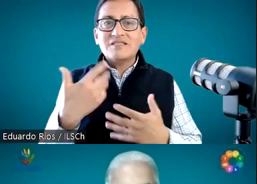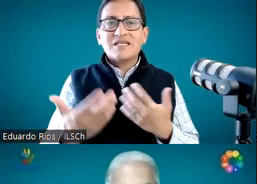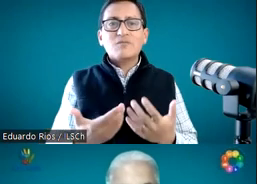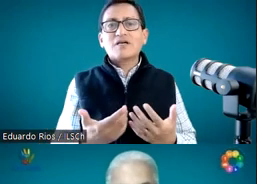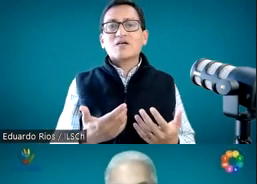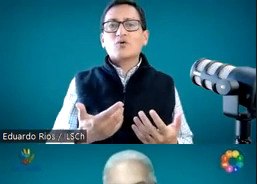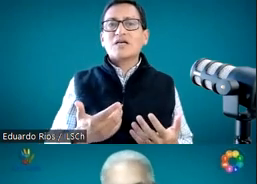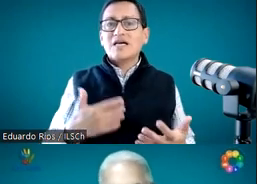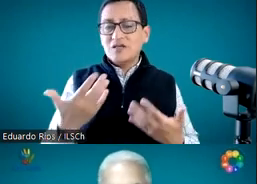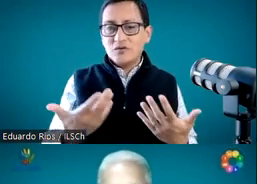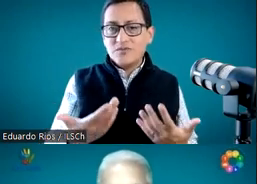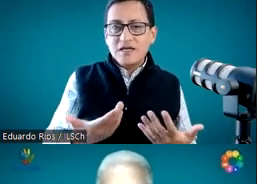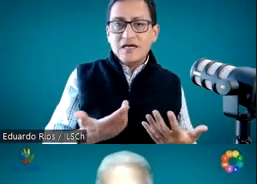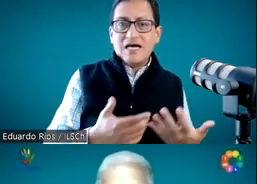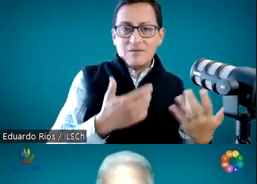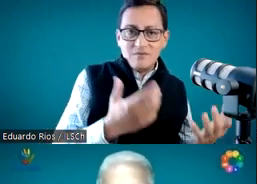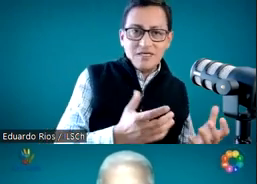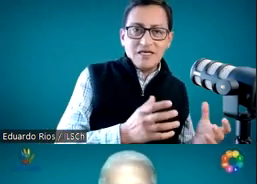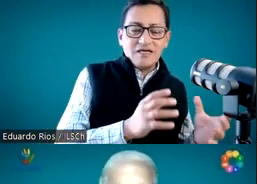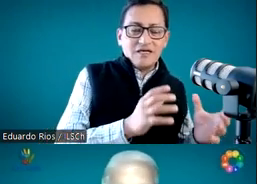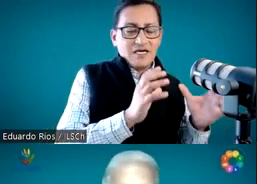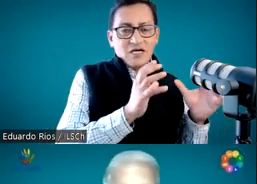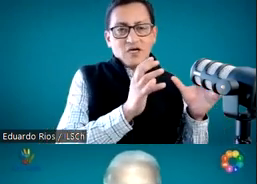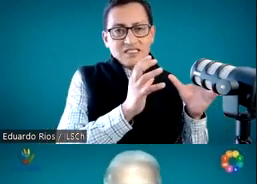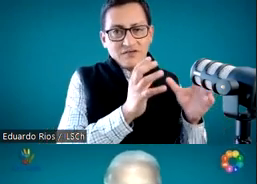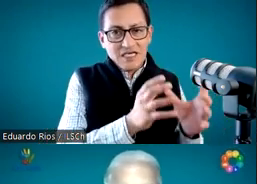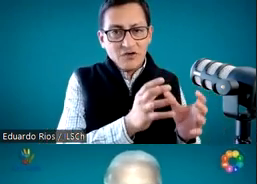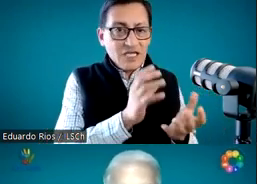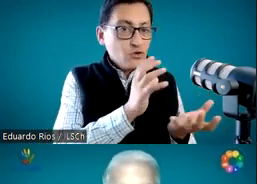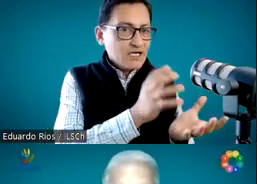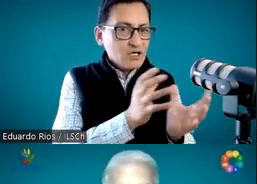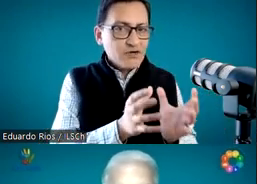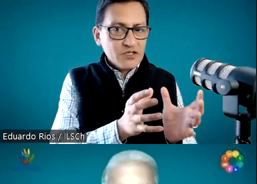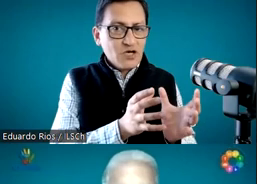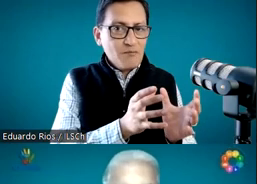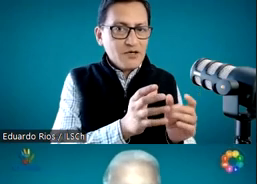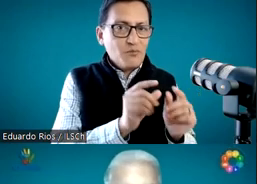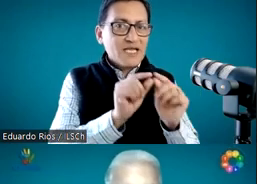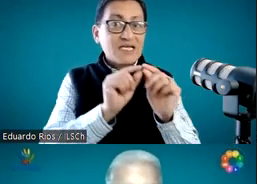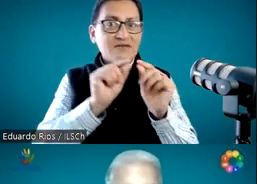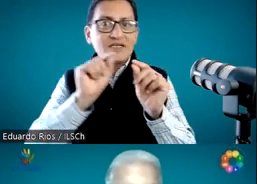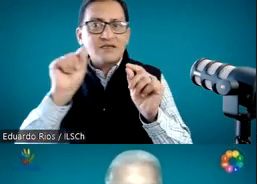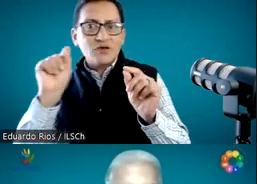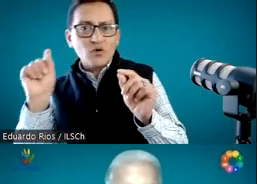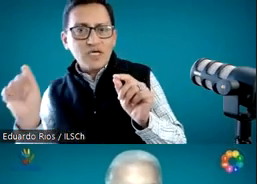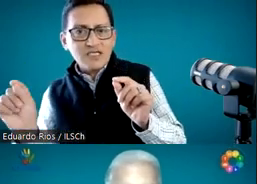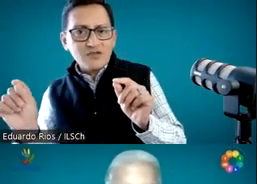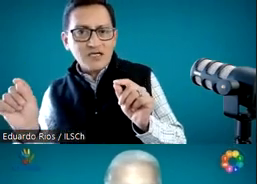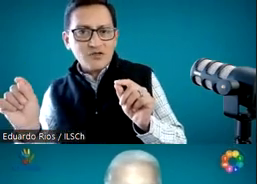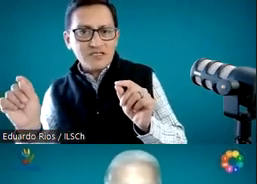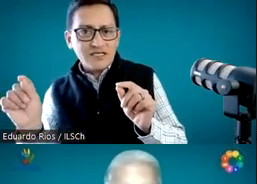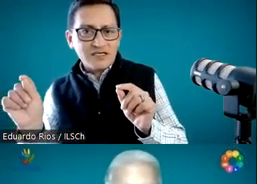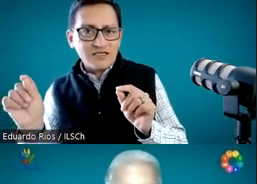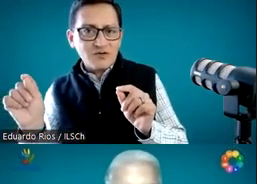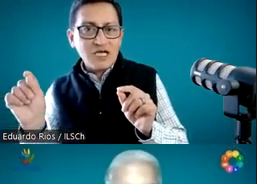Muchas veces tenemos que recurrir a esto, a la mímica, a los clasificadores, a dibujar los objetos con las manos para describir una